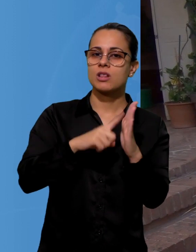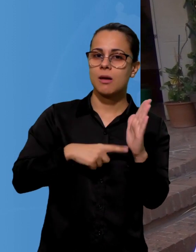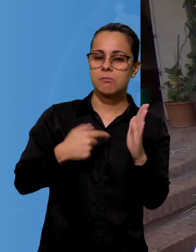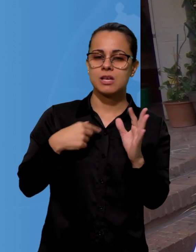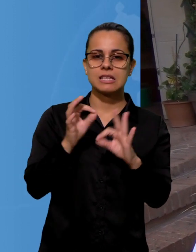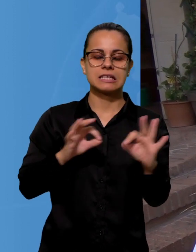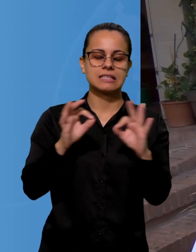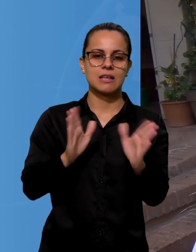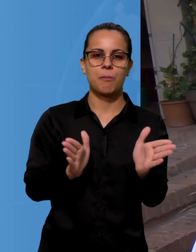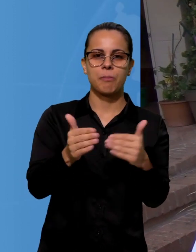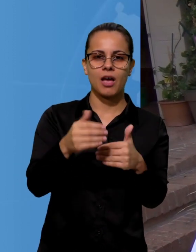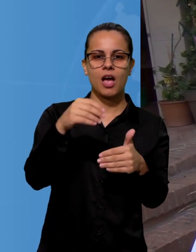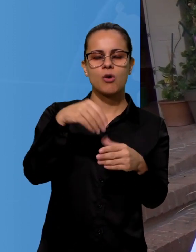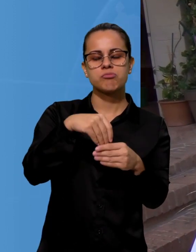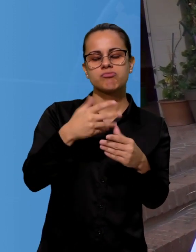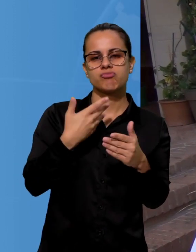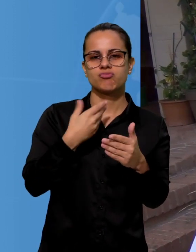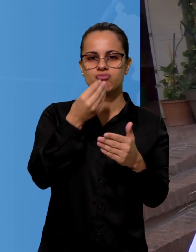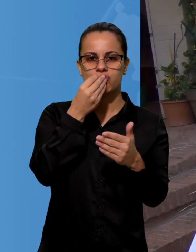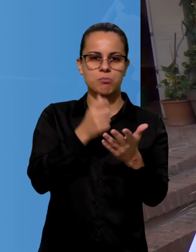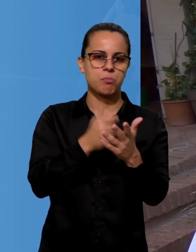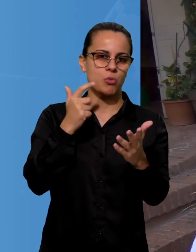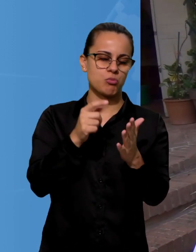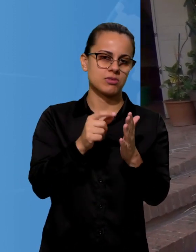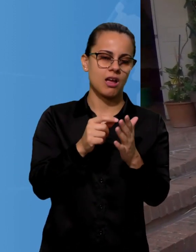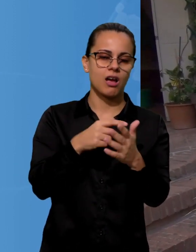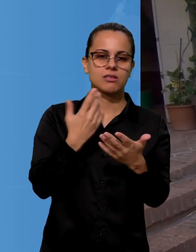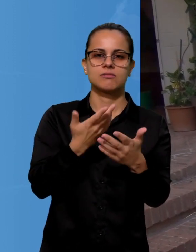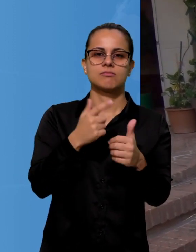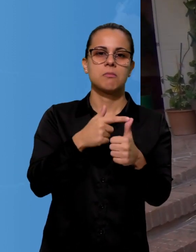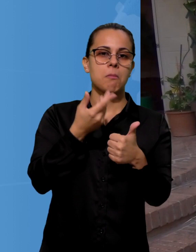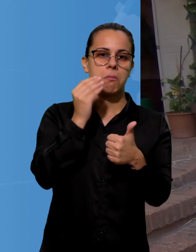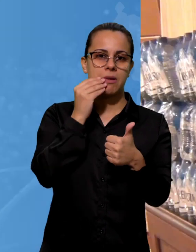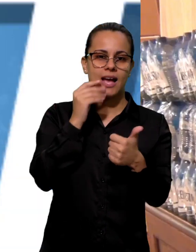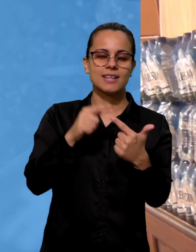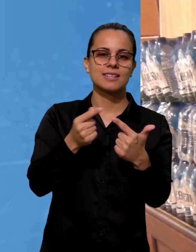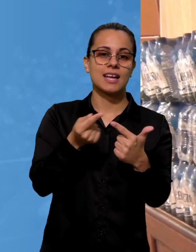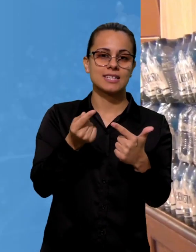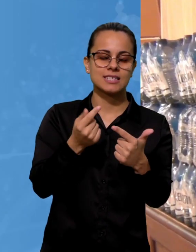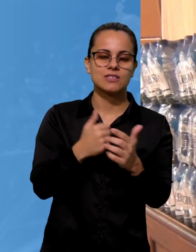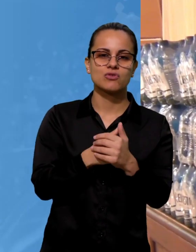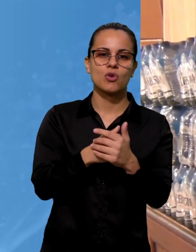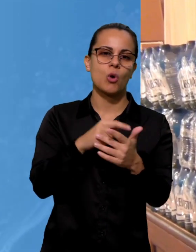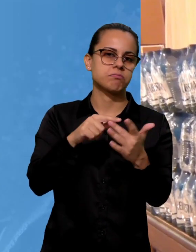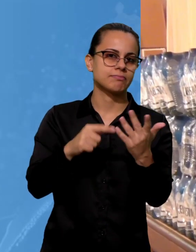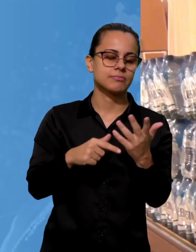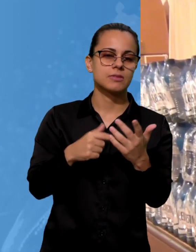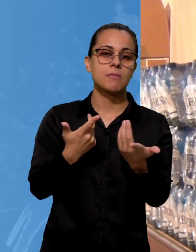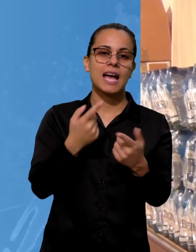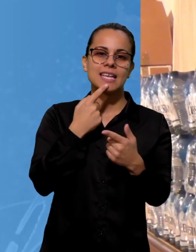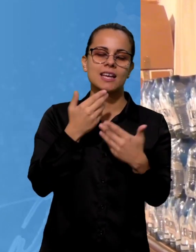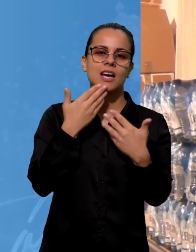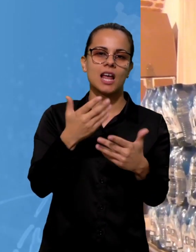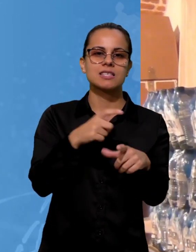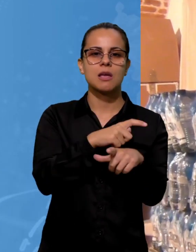con tutti gli alimenti di prima necessità. Abbiamo la pasta, il riso, tutto questo ce lo dà il Banco